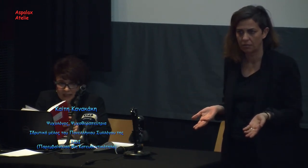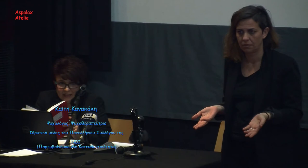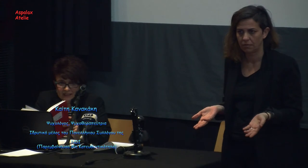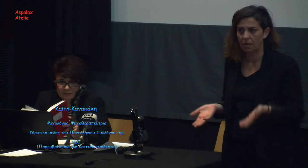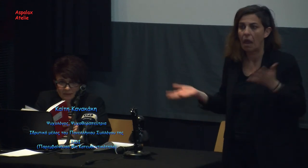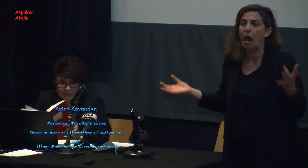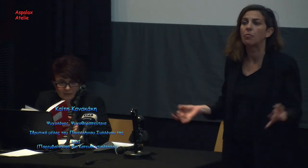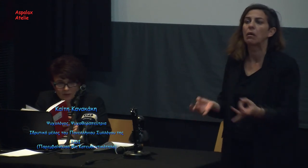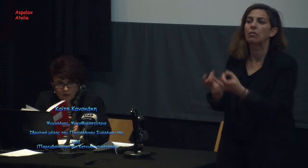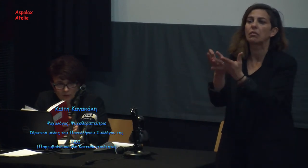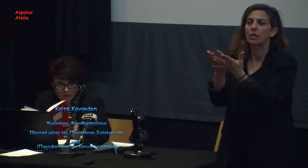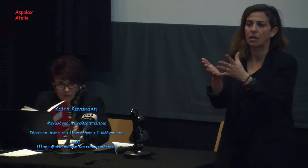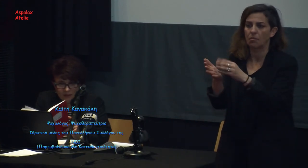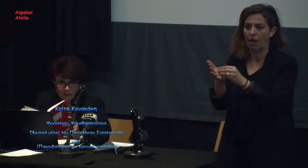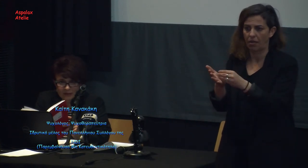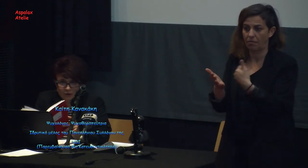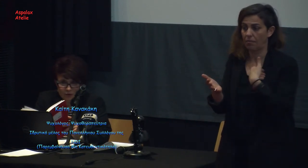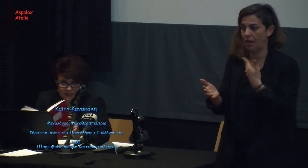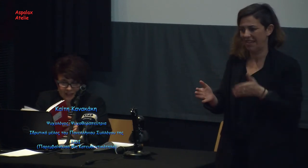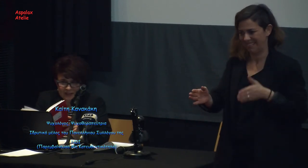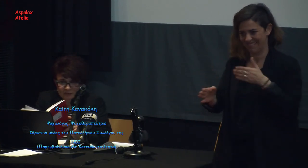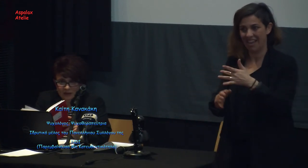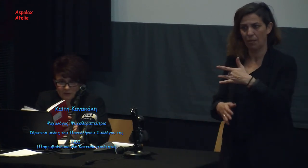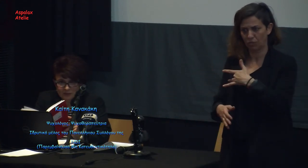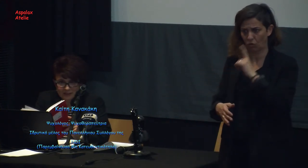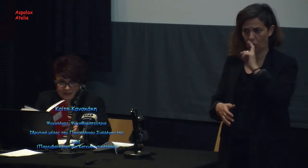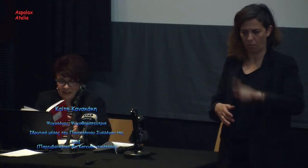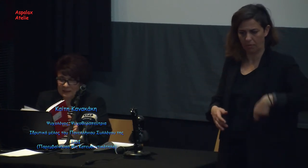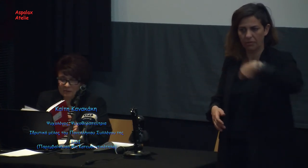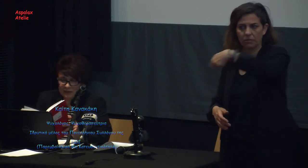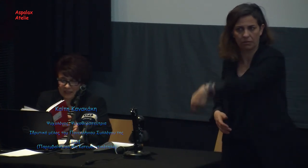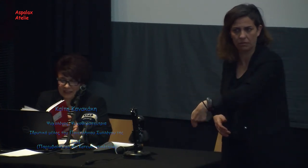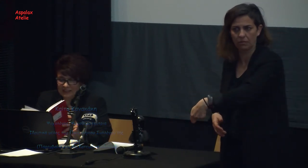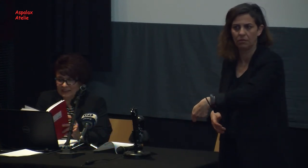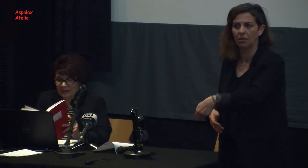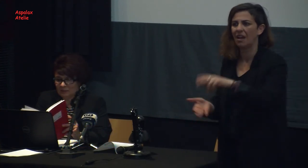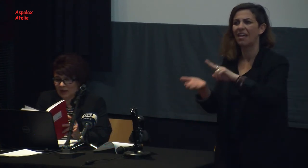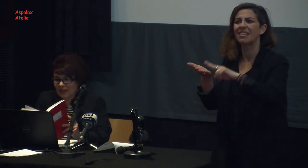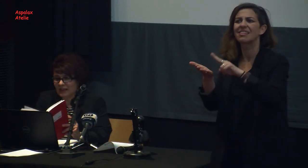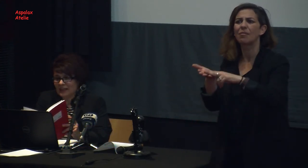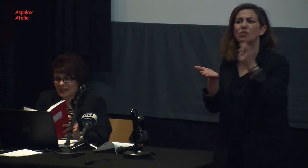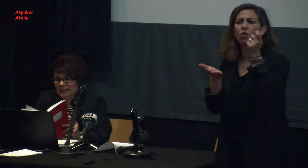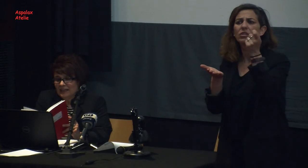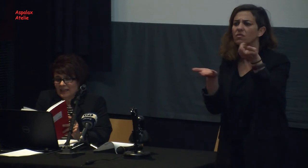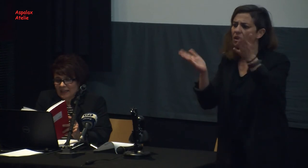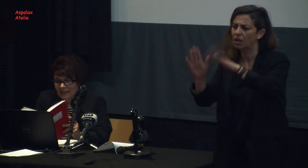Άμα πάει κανείς σε ψυχολόγο πρέπει να πληρώσει, δεν υπάρχουν στα ταμεία κτλ.